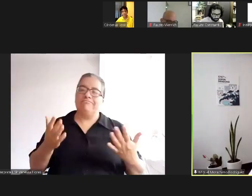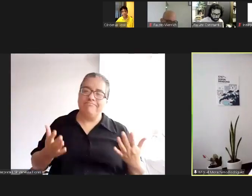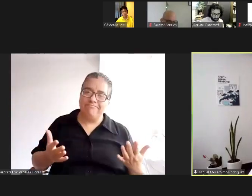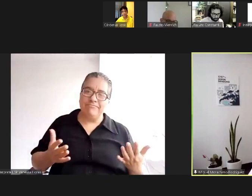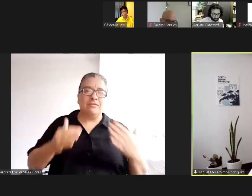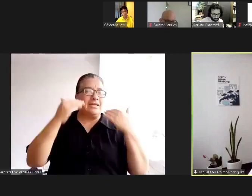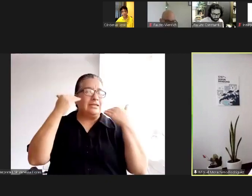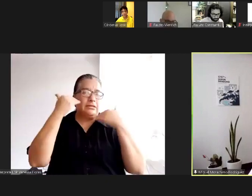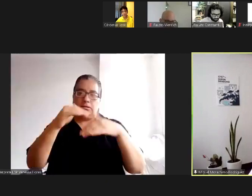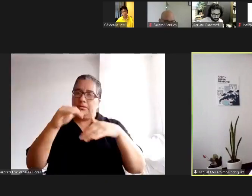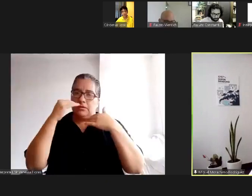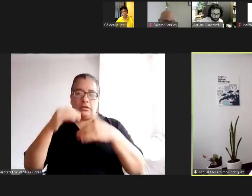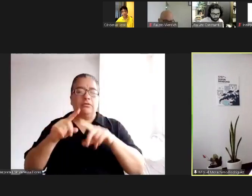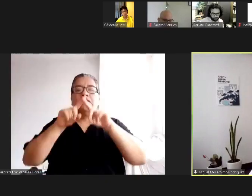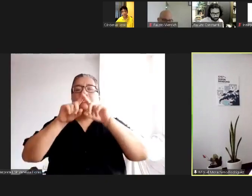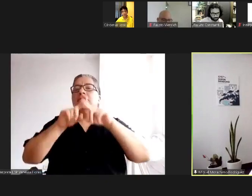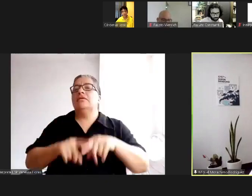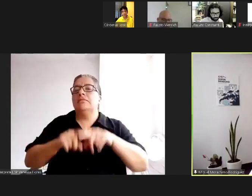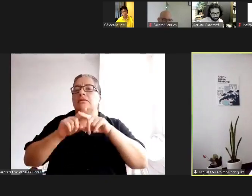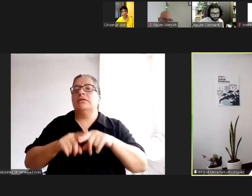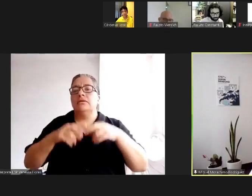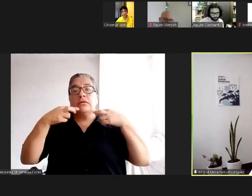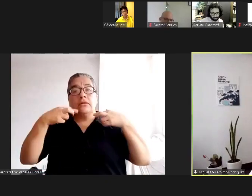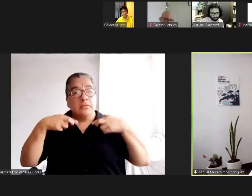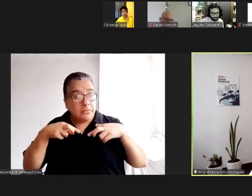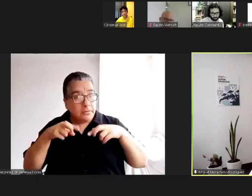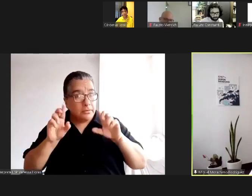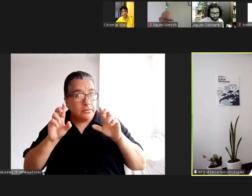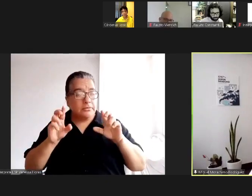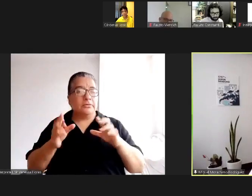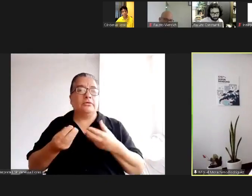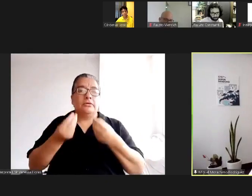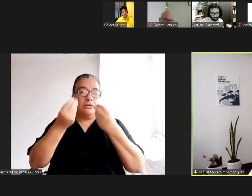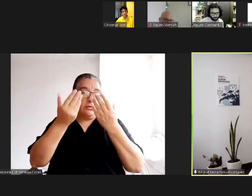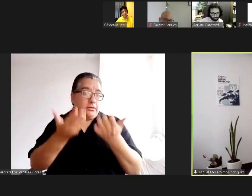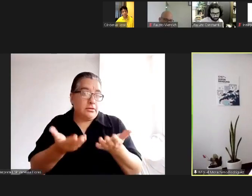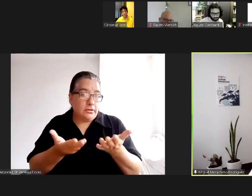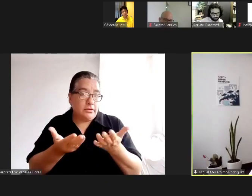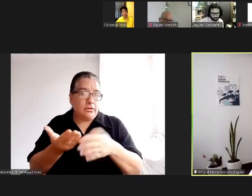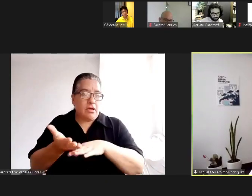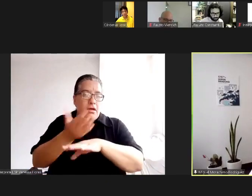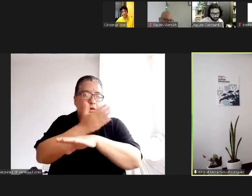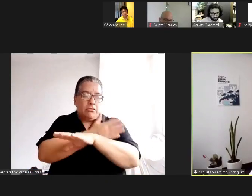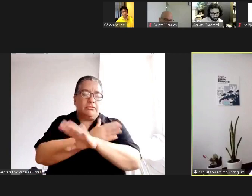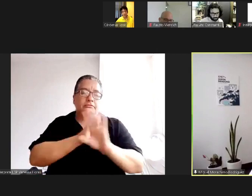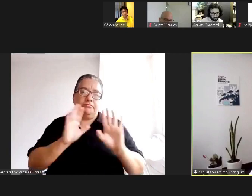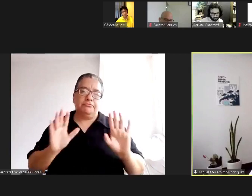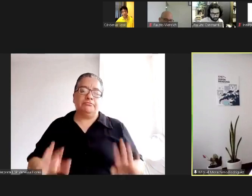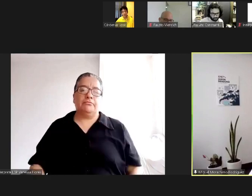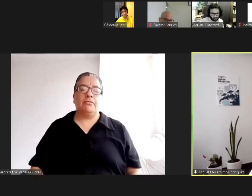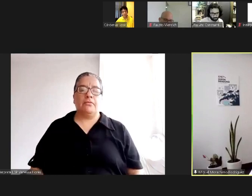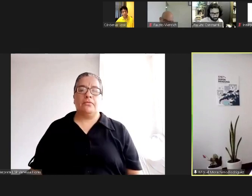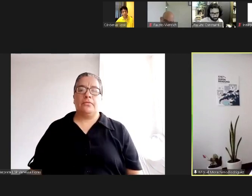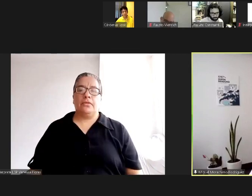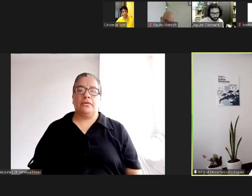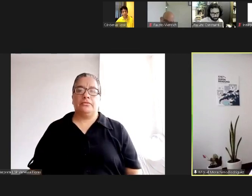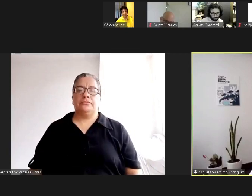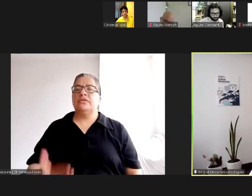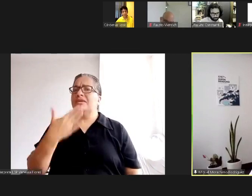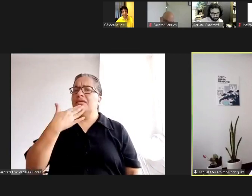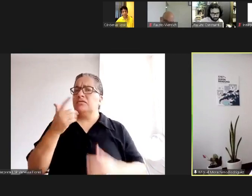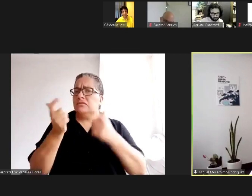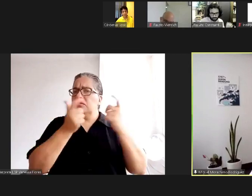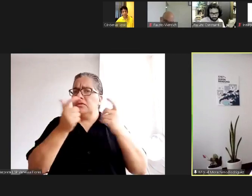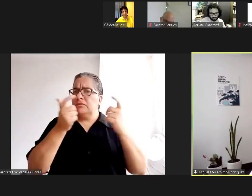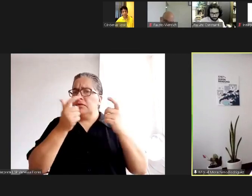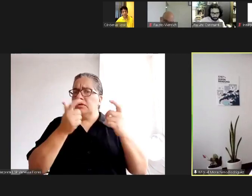que la licencia le haya prescrito, ¿no? Le haya descrito. Esto, ¿quién supervisa eso? En